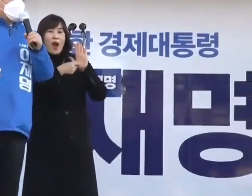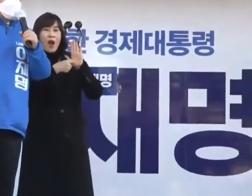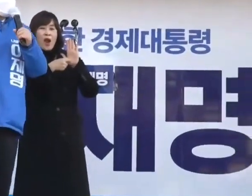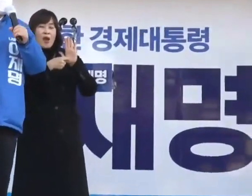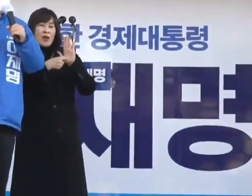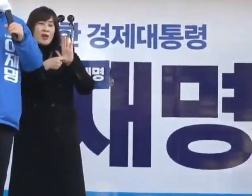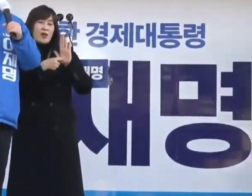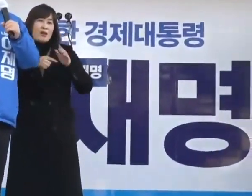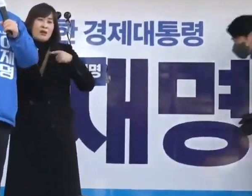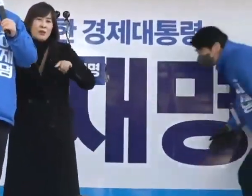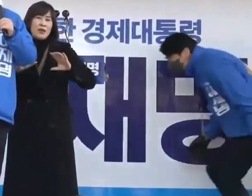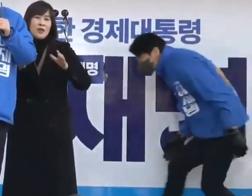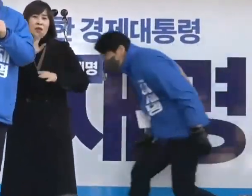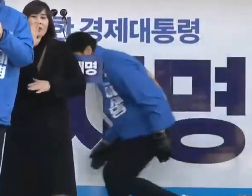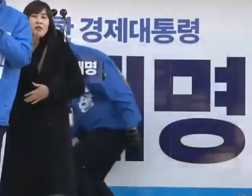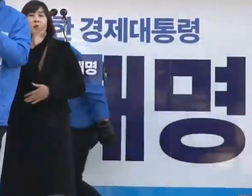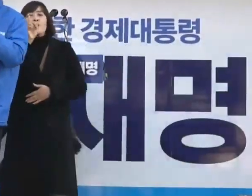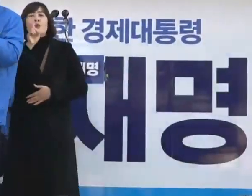나라가 될지